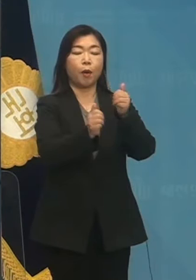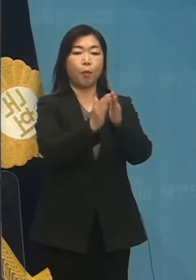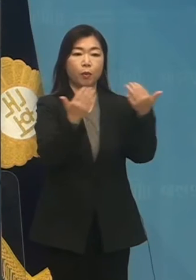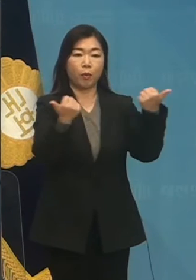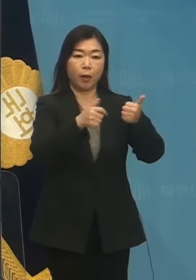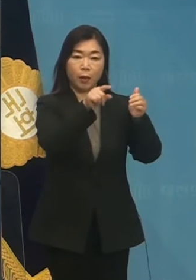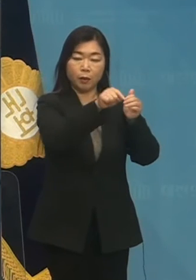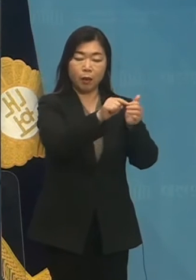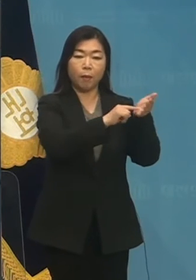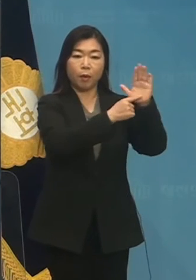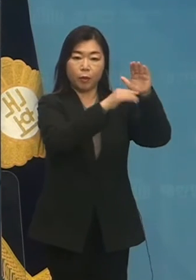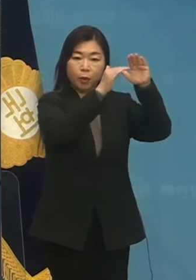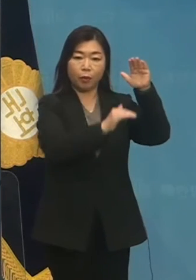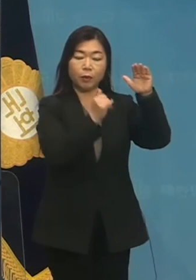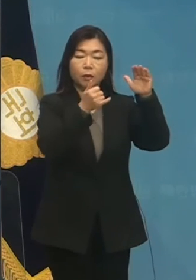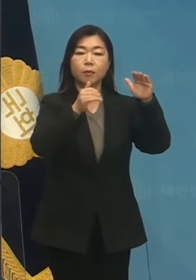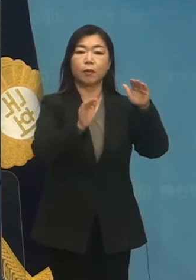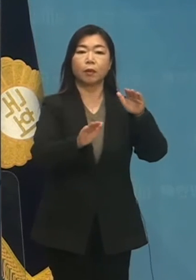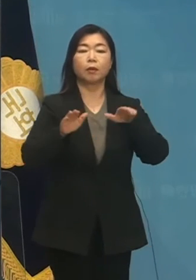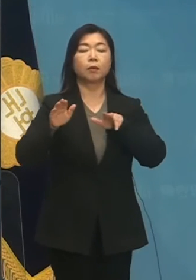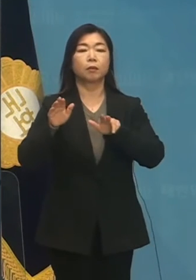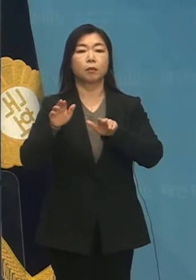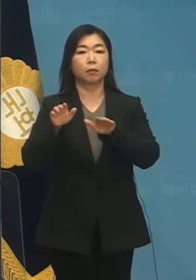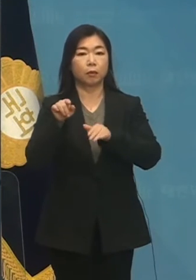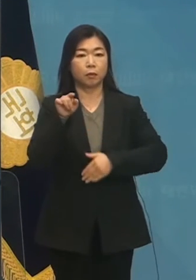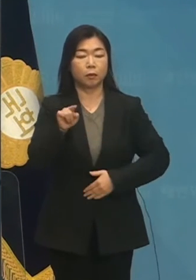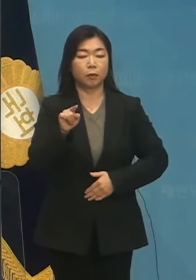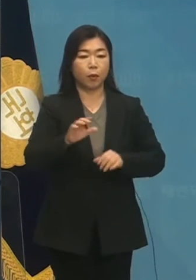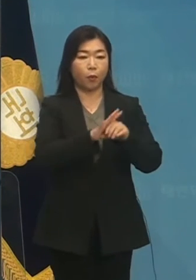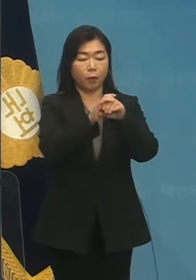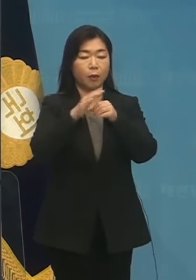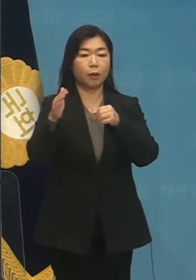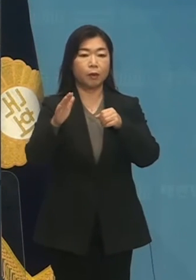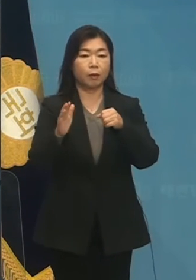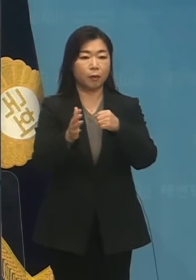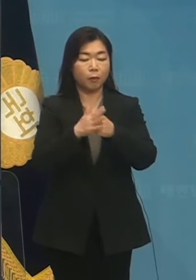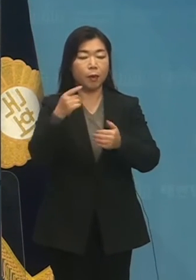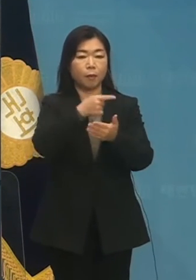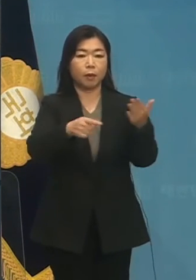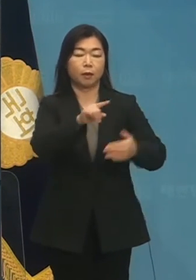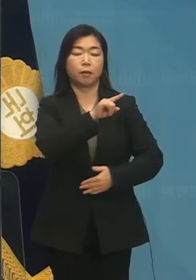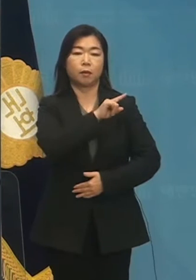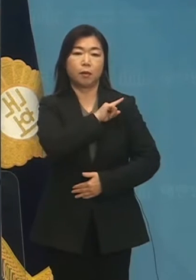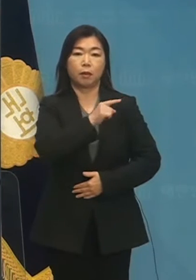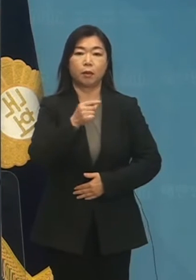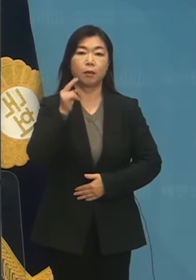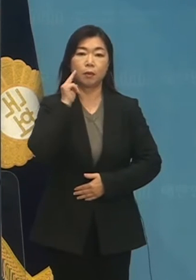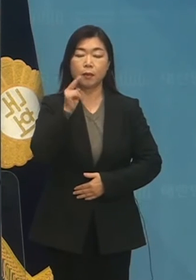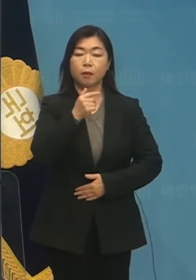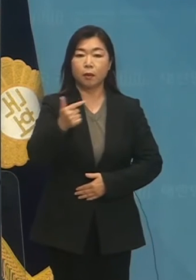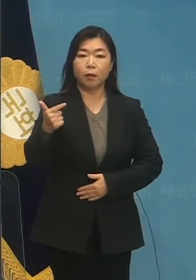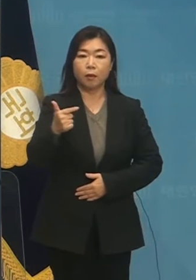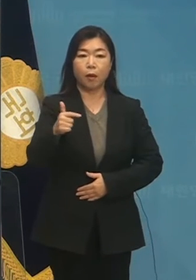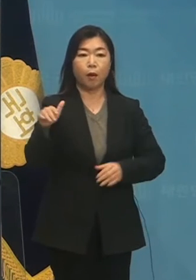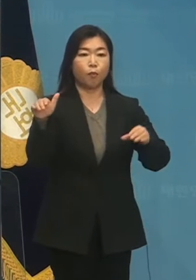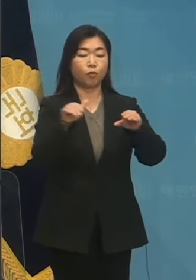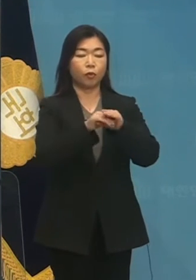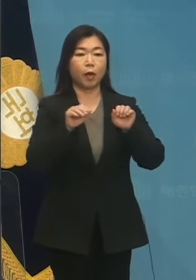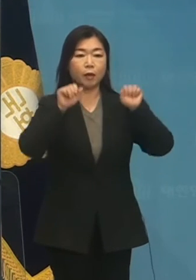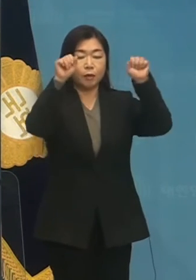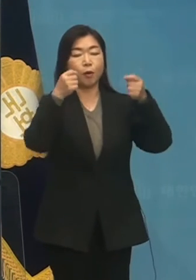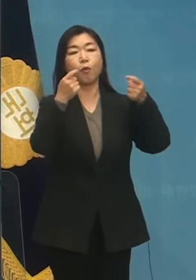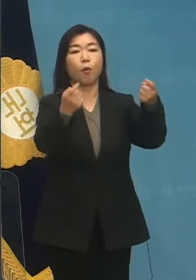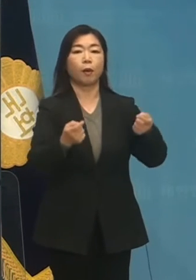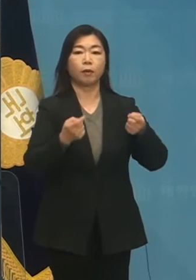있습니다. 그런데 코로나로 인한 피해가 가장 큰 문화체육